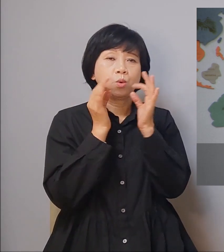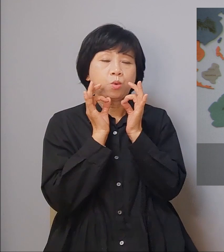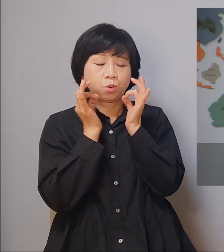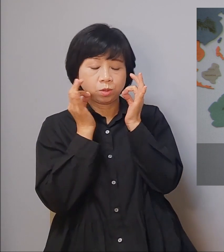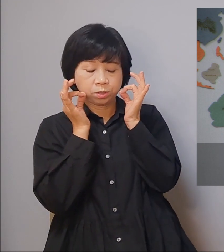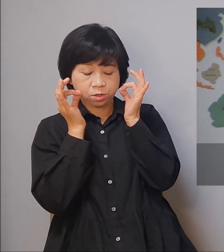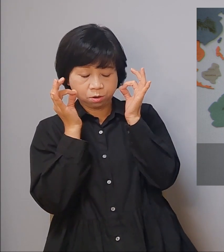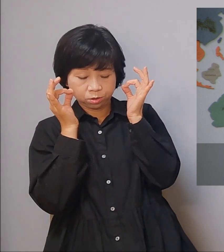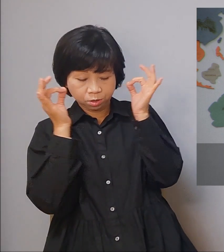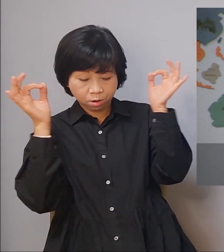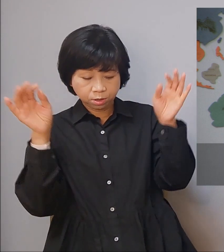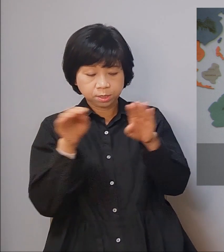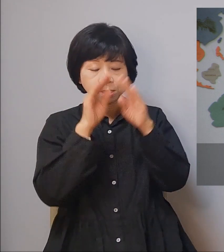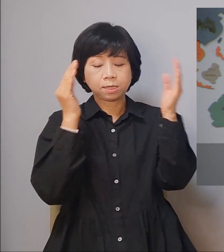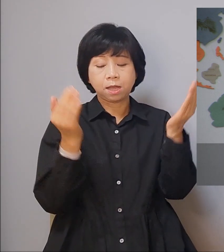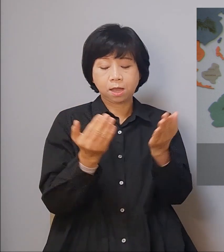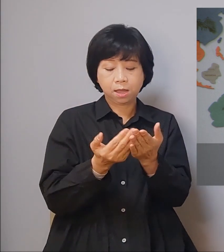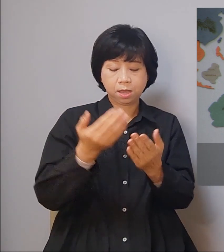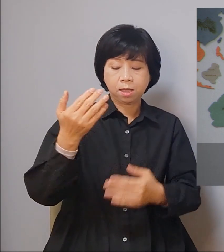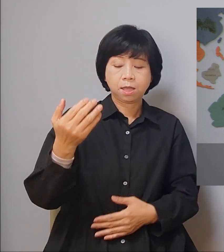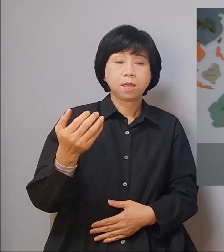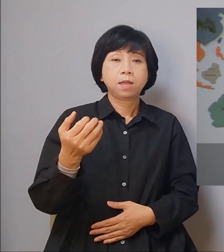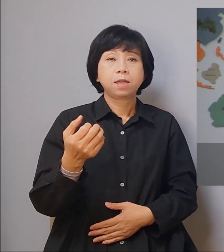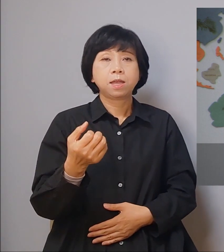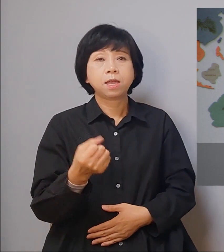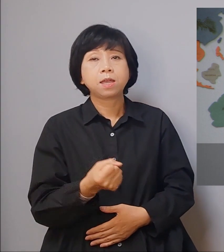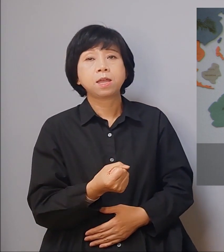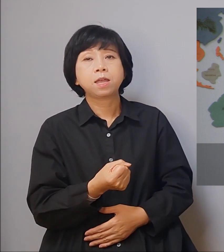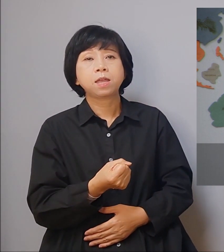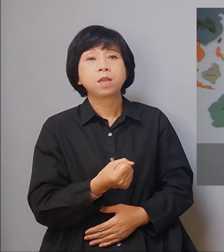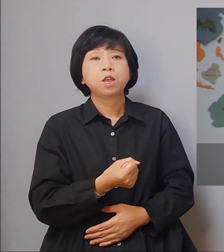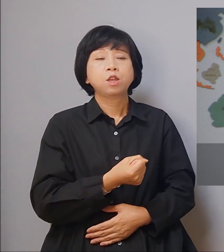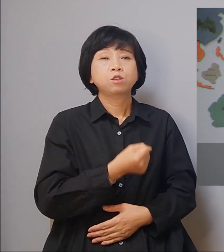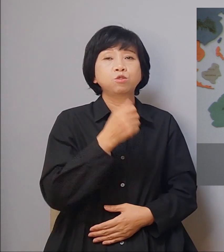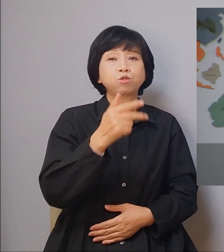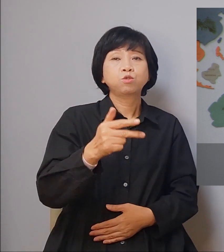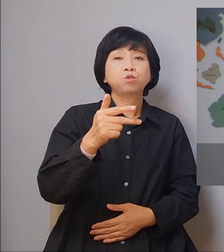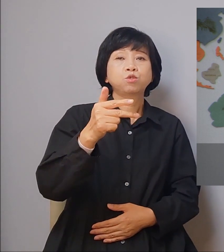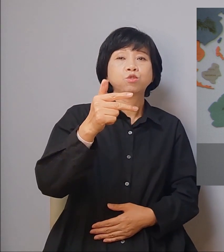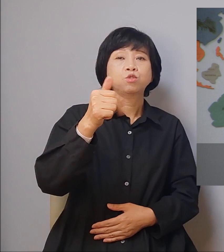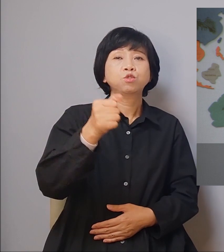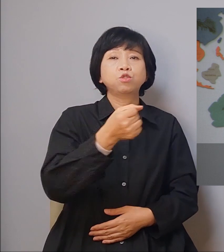온 정성을 다해 주